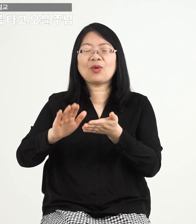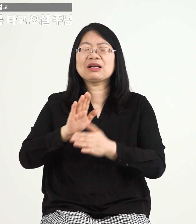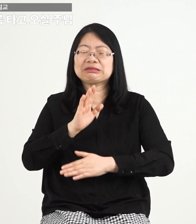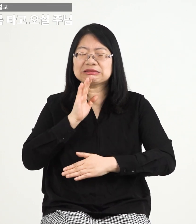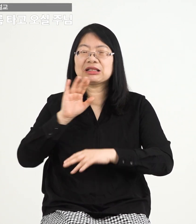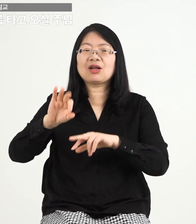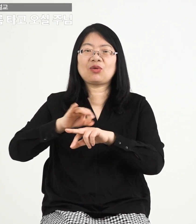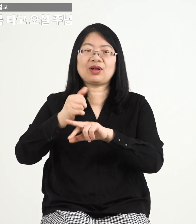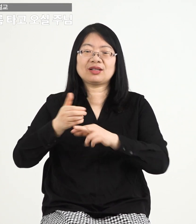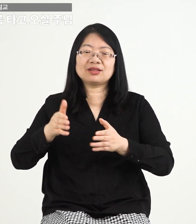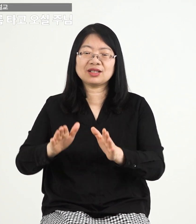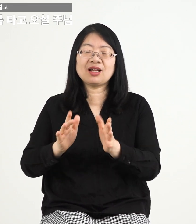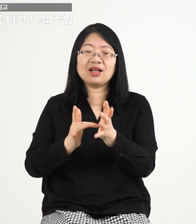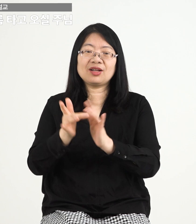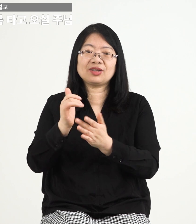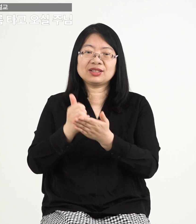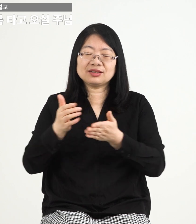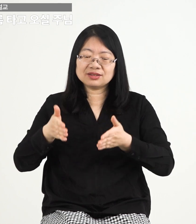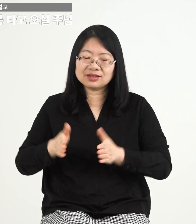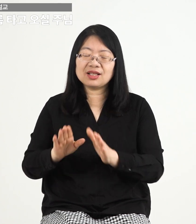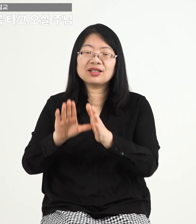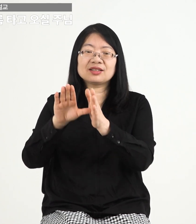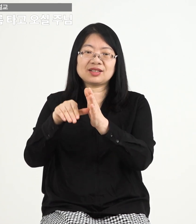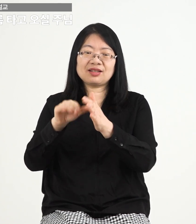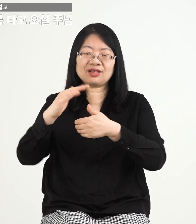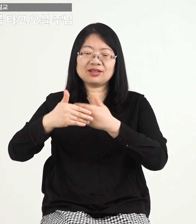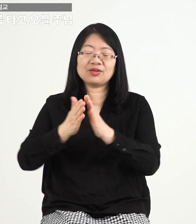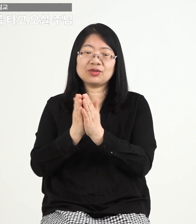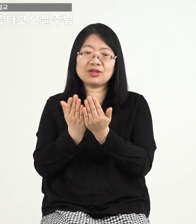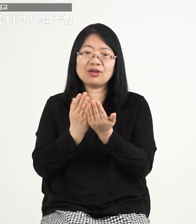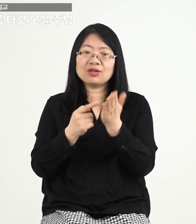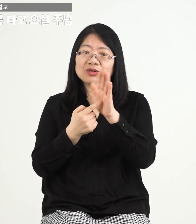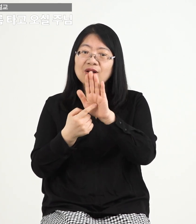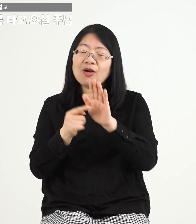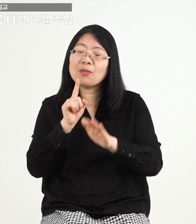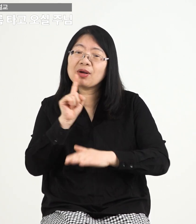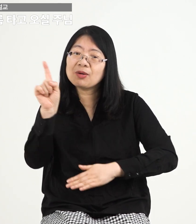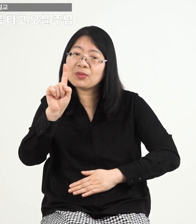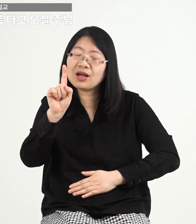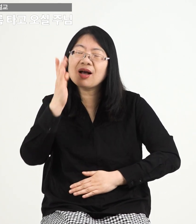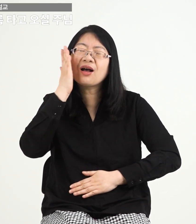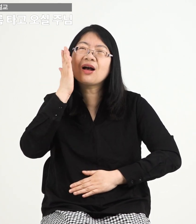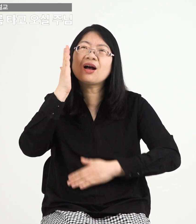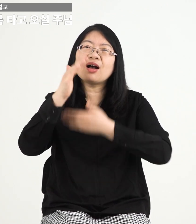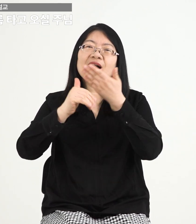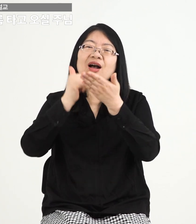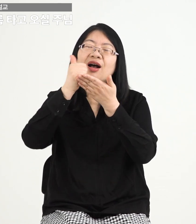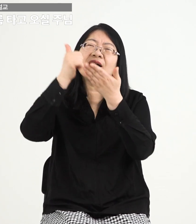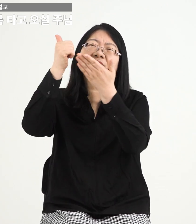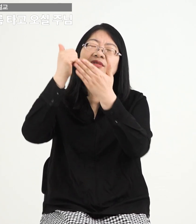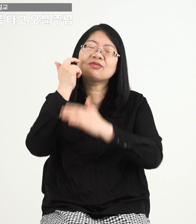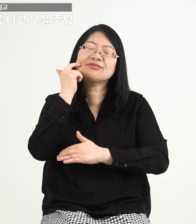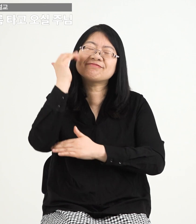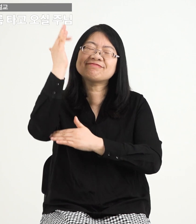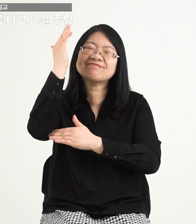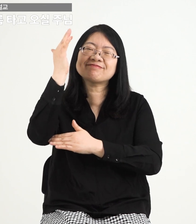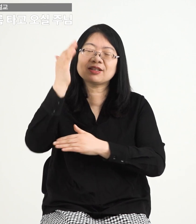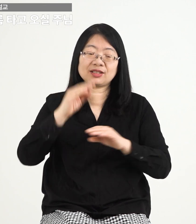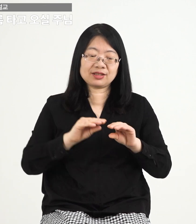나십니다. 예수님의 탄생 때 성경은 뭐라고 소개합니까? 하나님께는